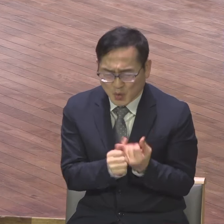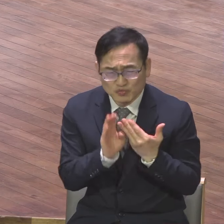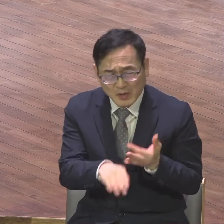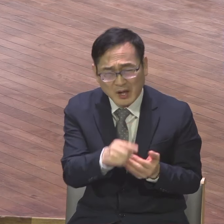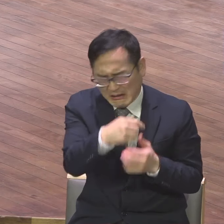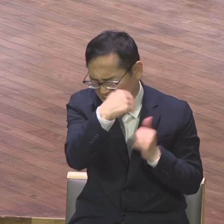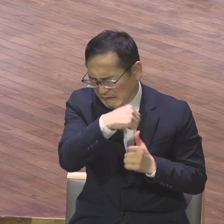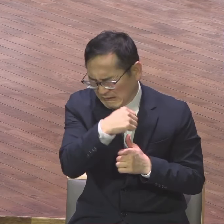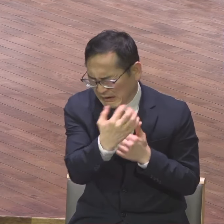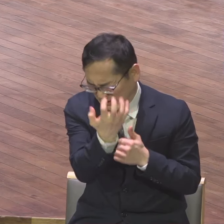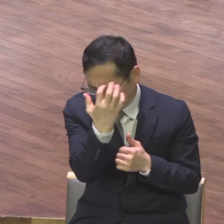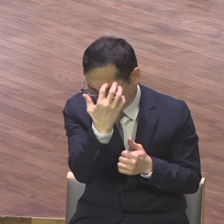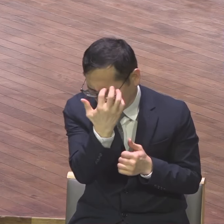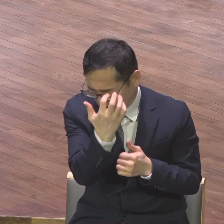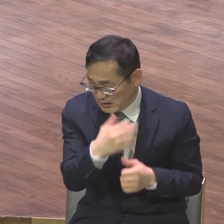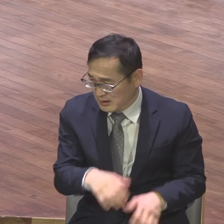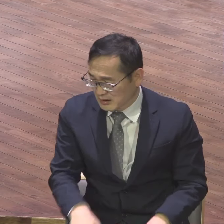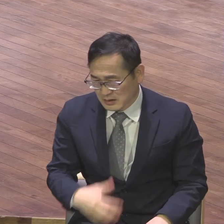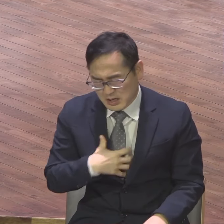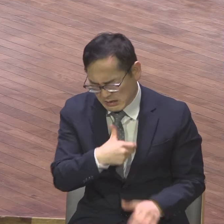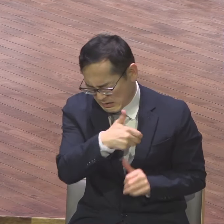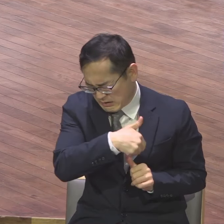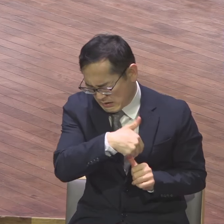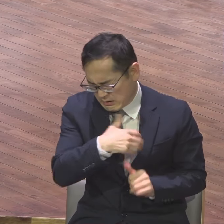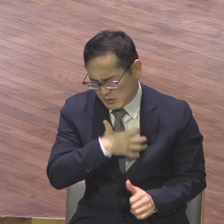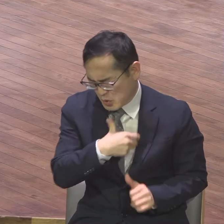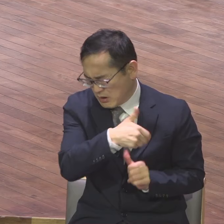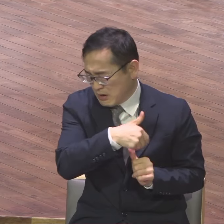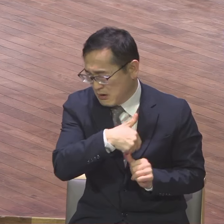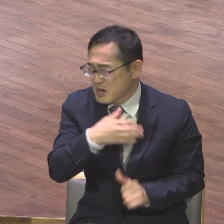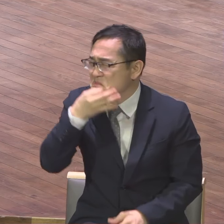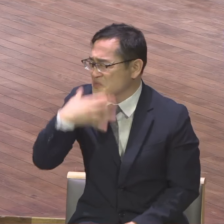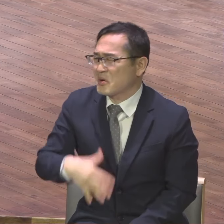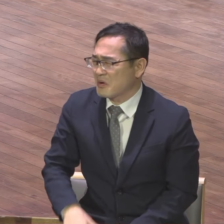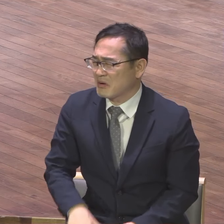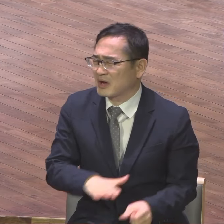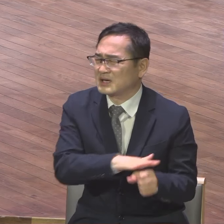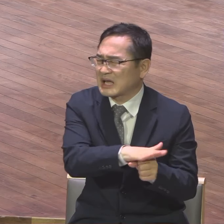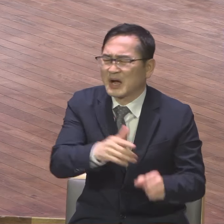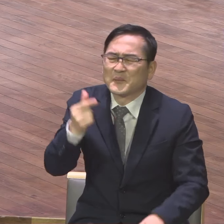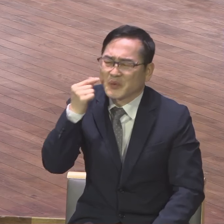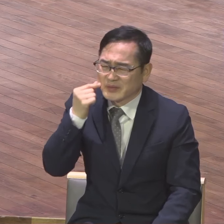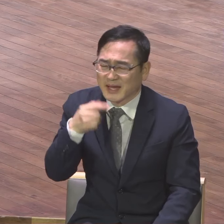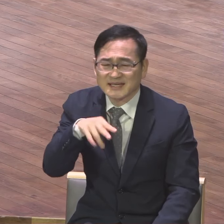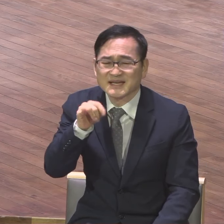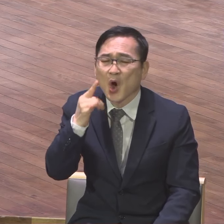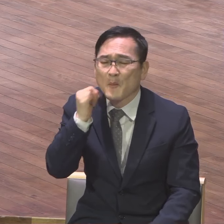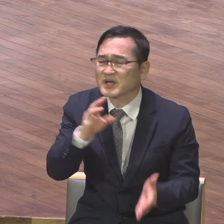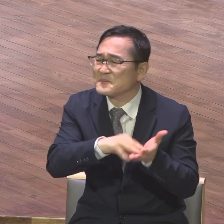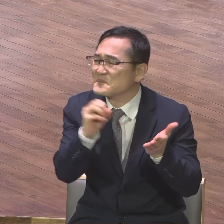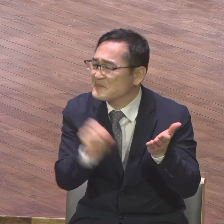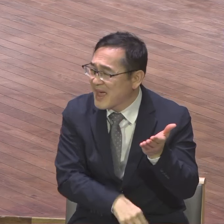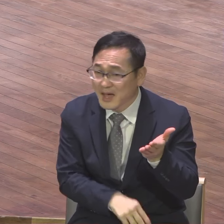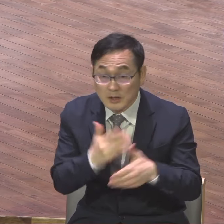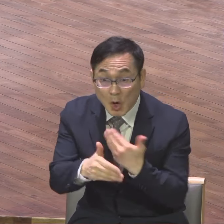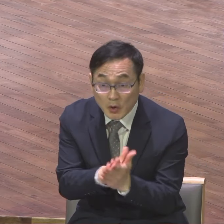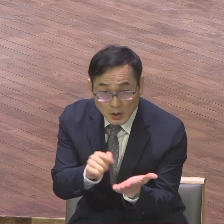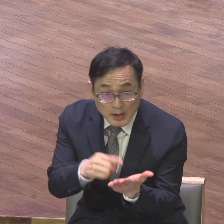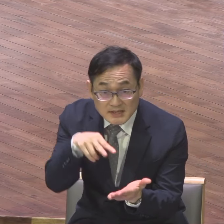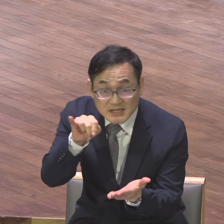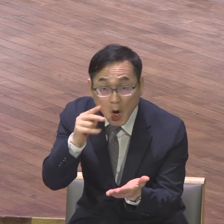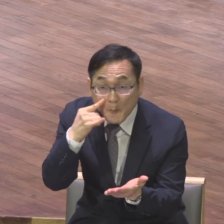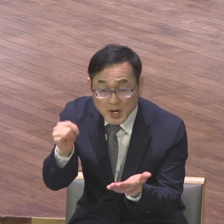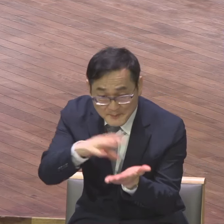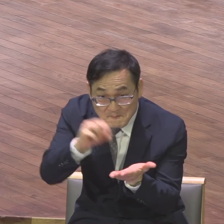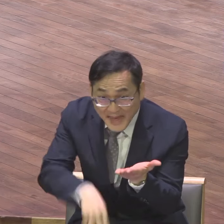해요. 사랑하세요. 성경은 시어머니는 빼고라고 안 나 있어요. 꼴통